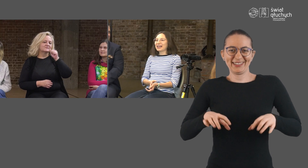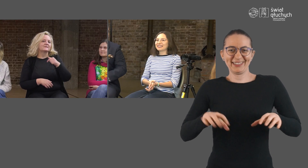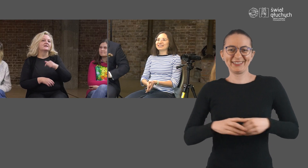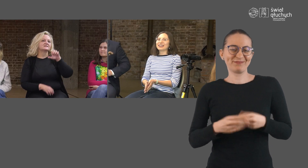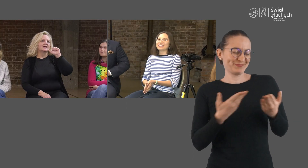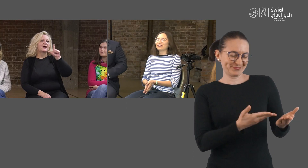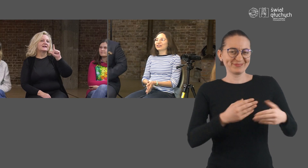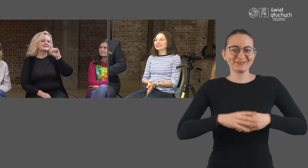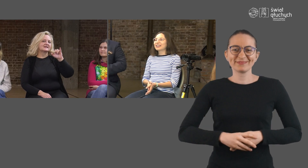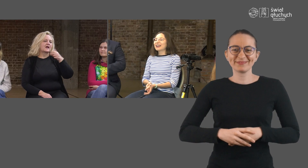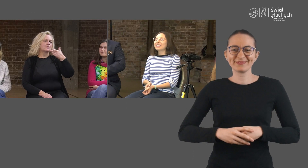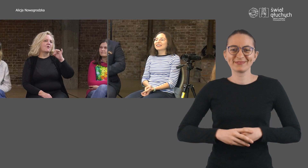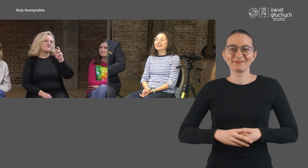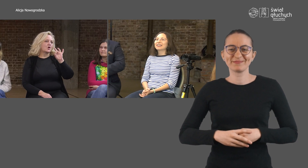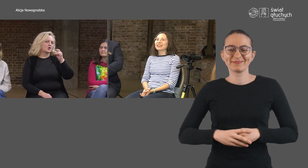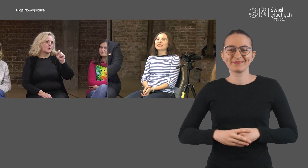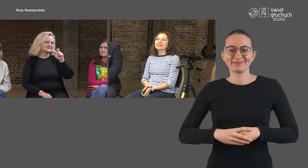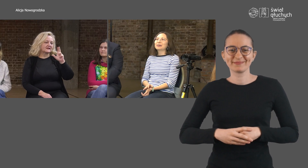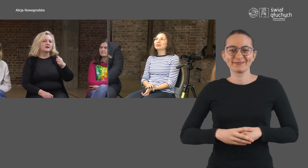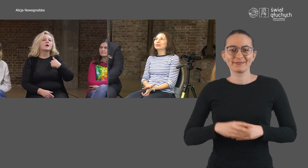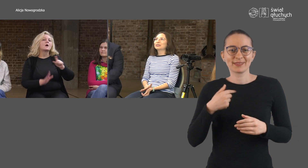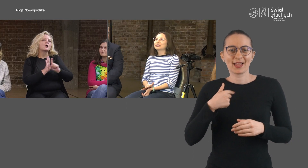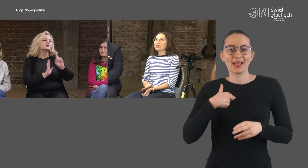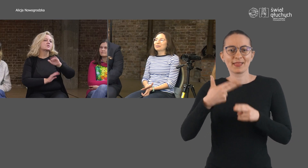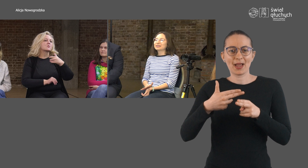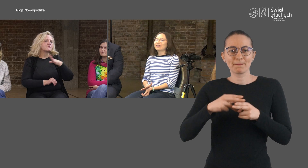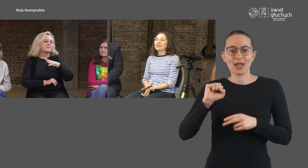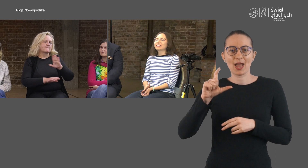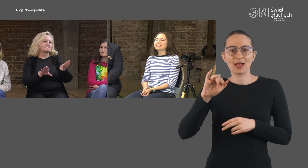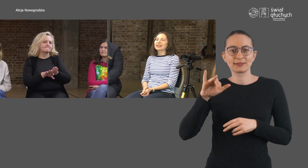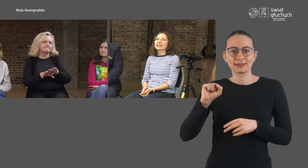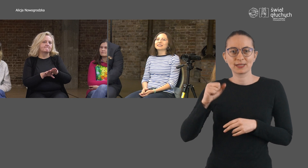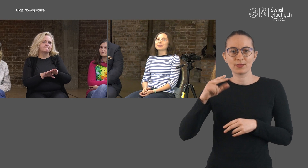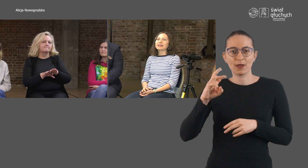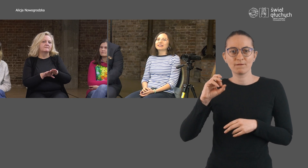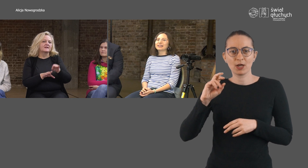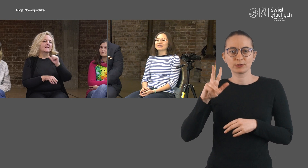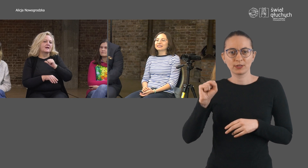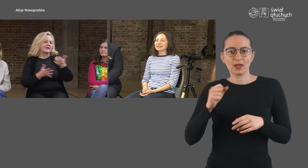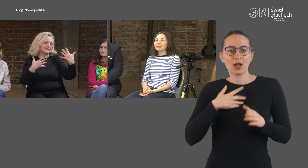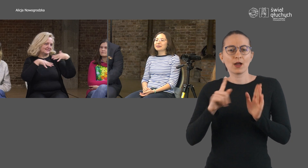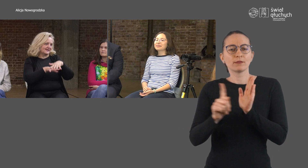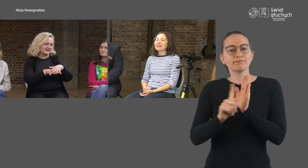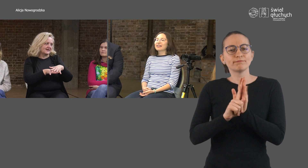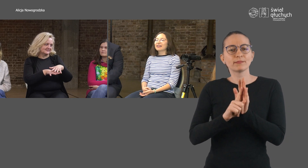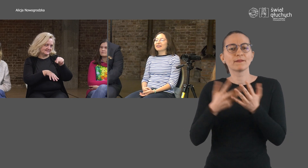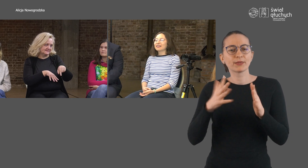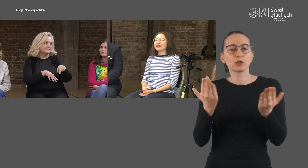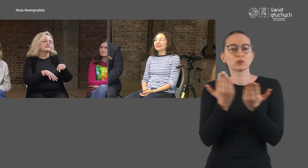Nazywam się Alicja Nowogrowska i chodziłam do szkoły podstawowej z klasami integracyjnymi.